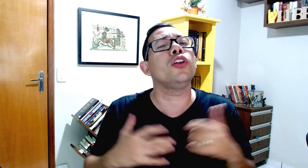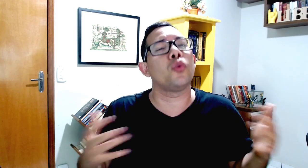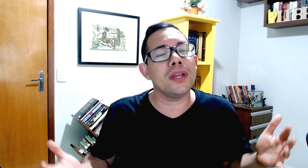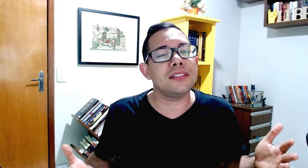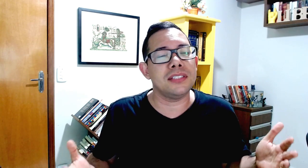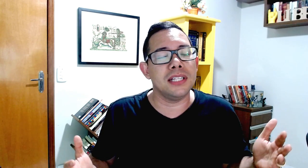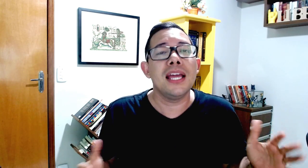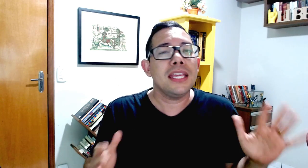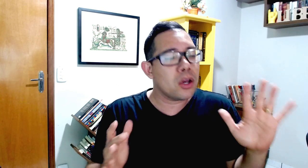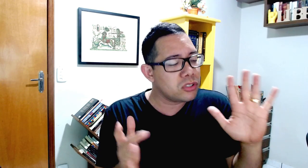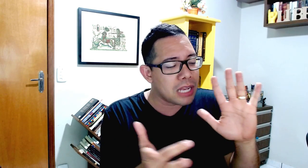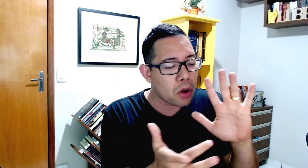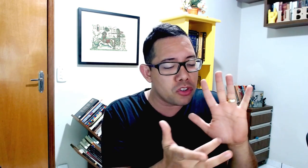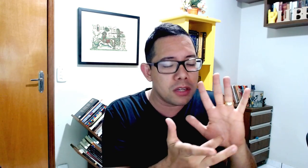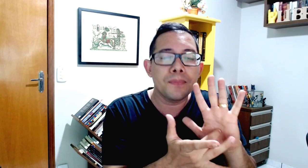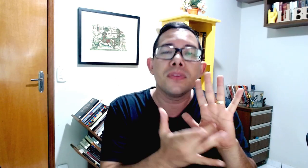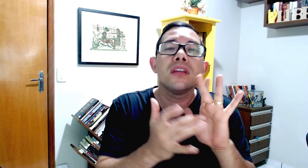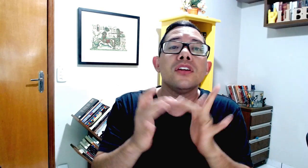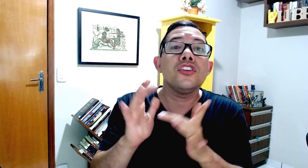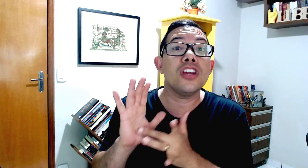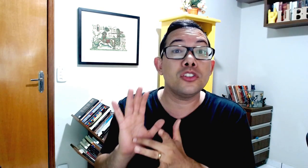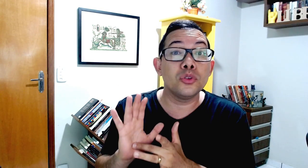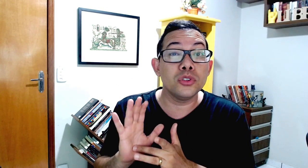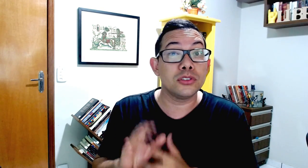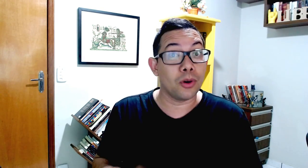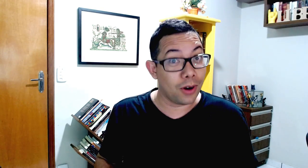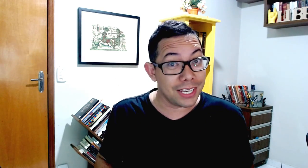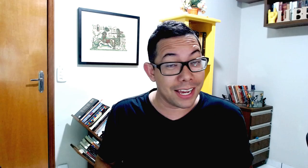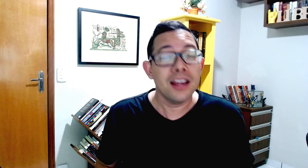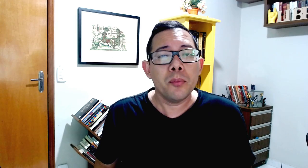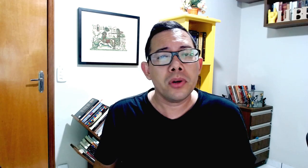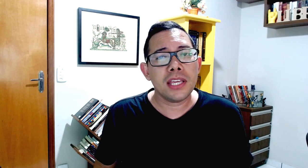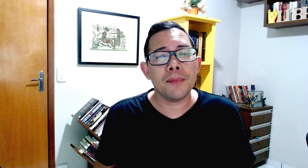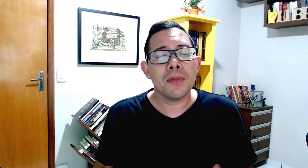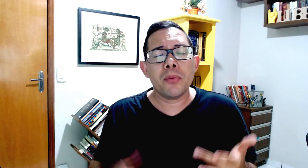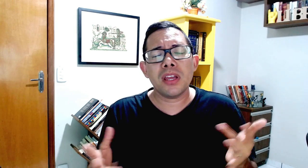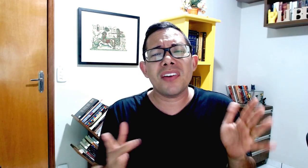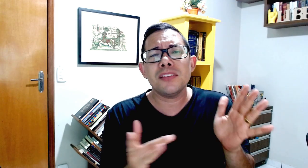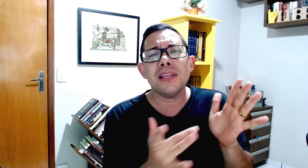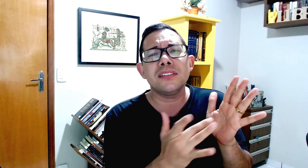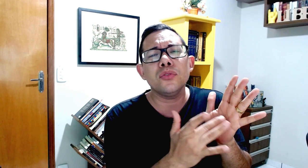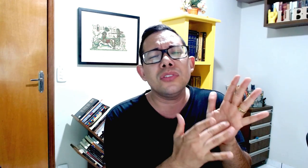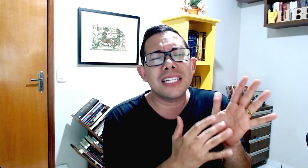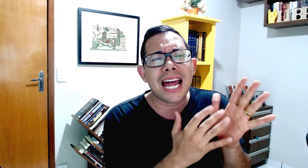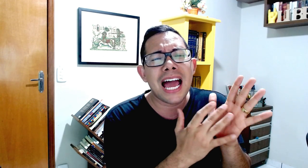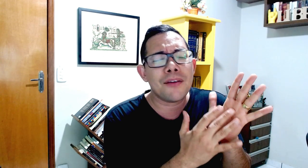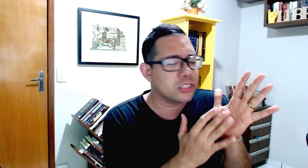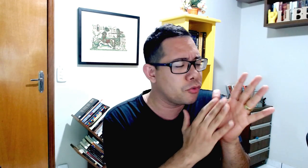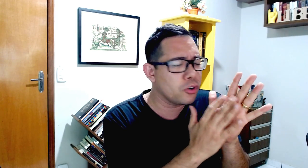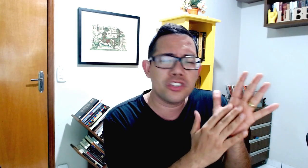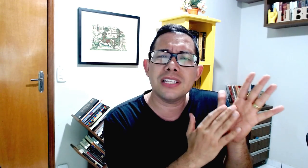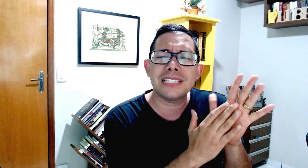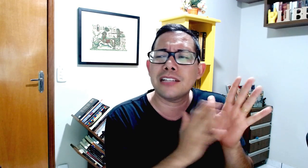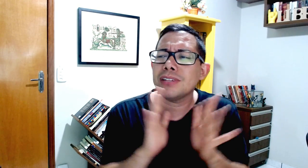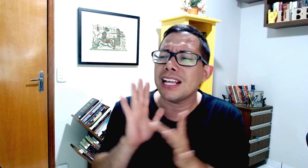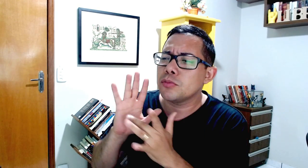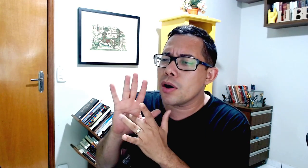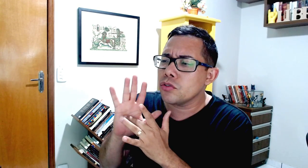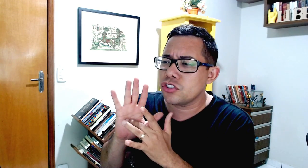história muito conhecida e é um sinal de Jesus olha por quê Porque faz lição dos Cravos que foi utilizado nas